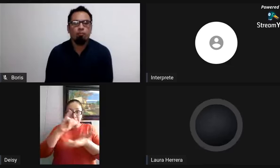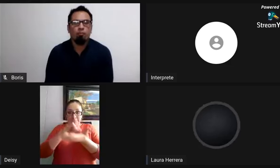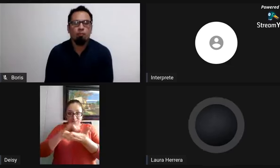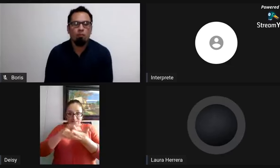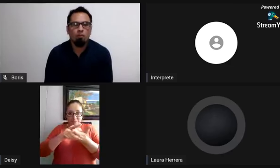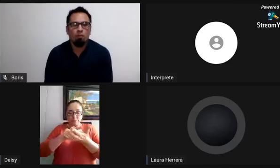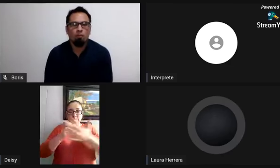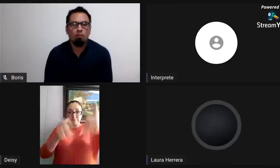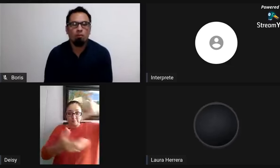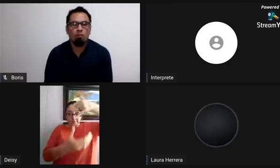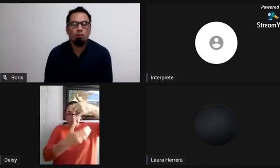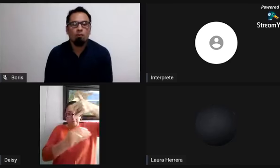la repito.